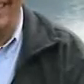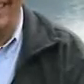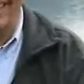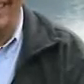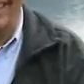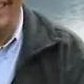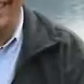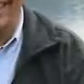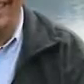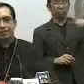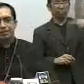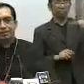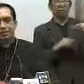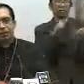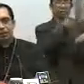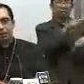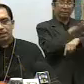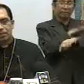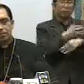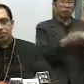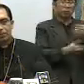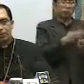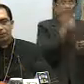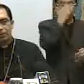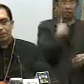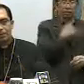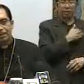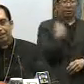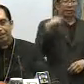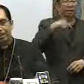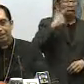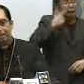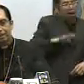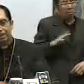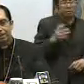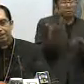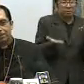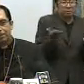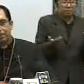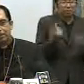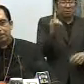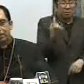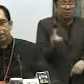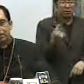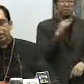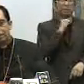de agresiones sexuales. De encontrarse culpable, ¿cuál sería la pena?